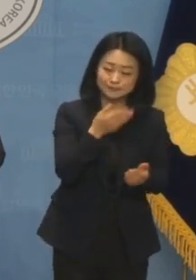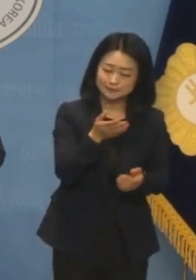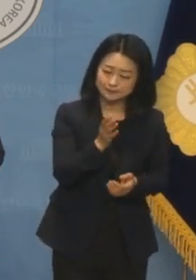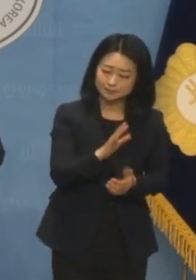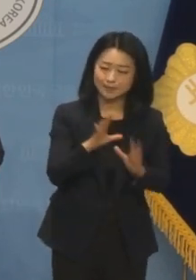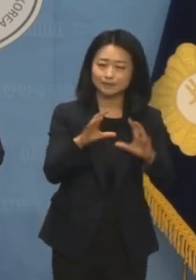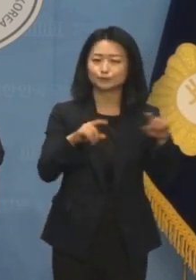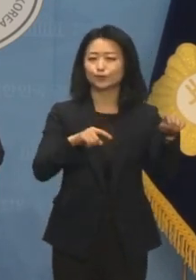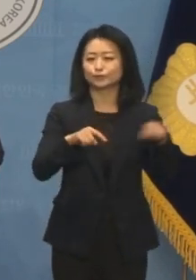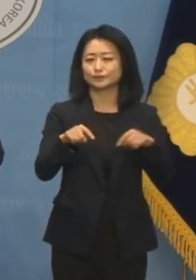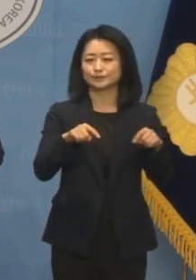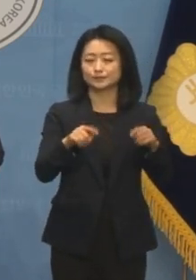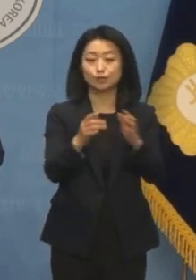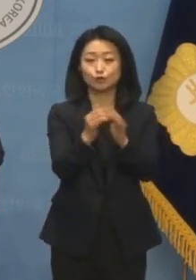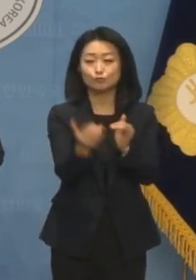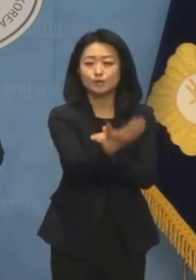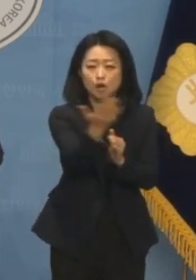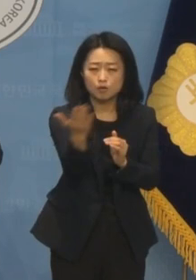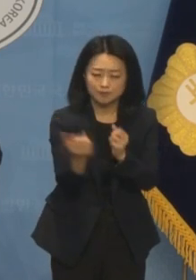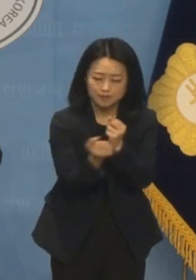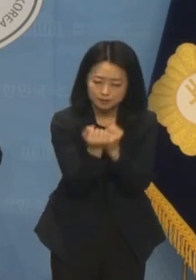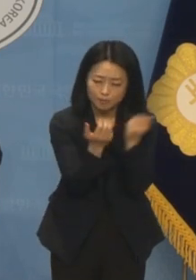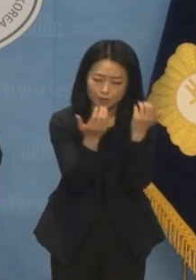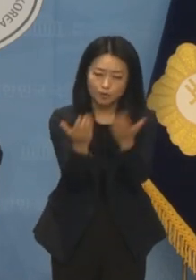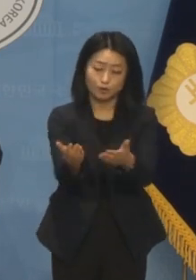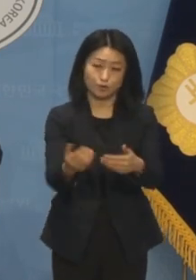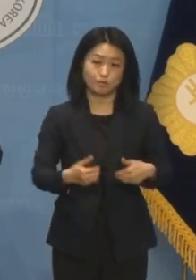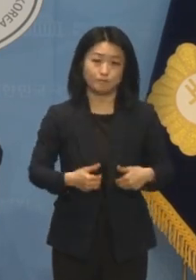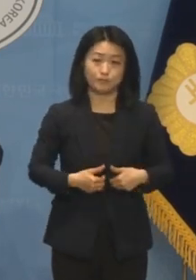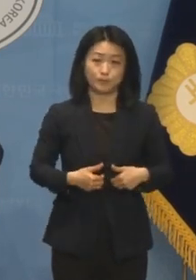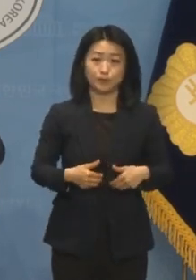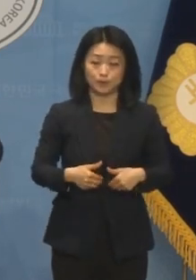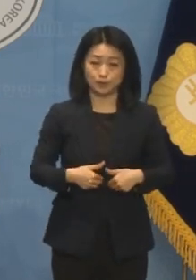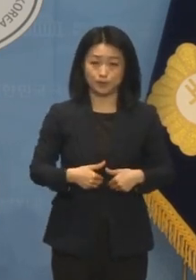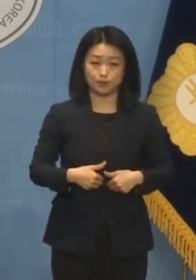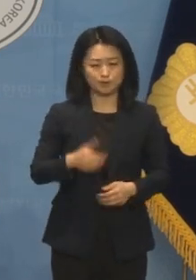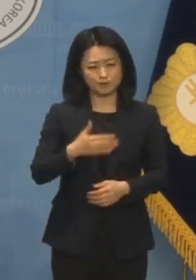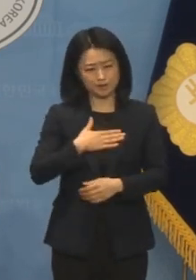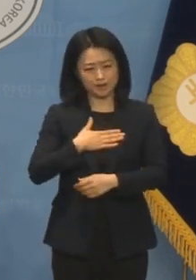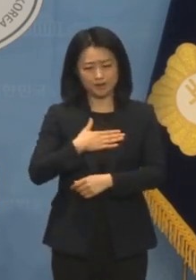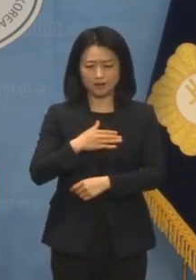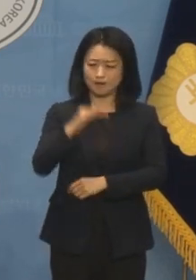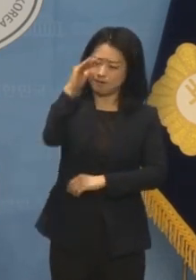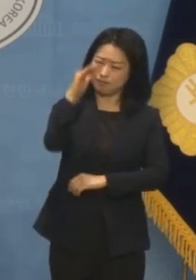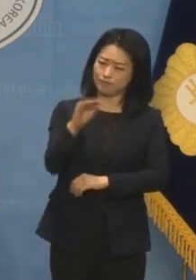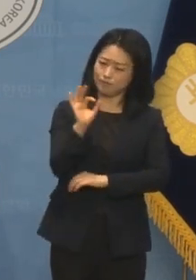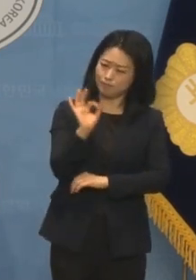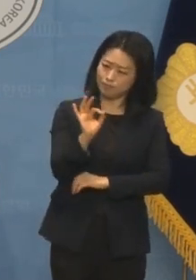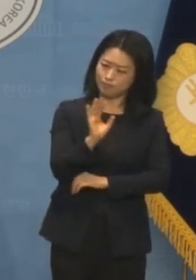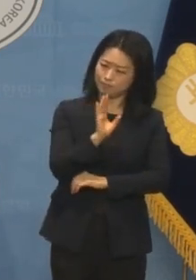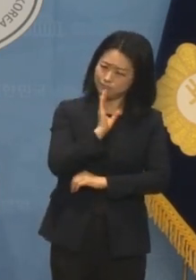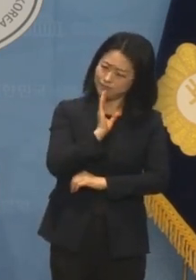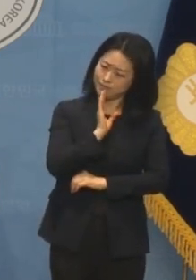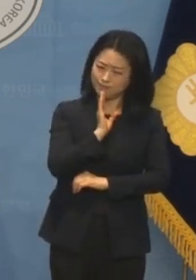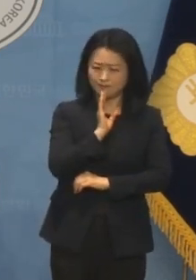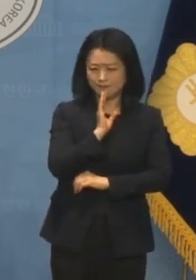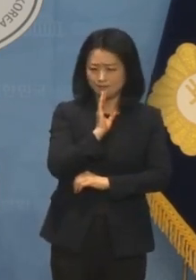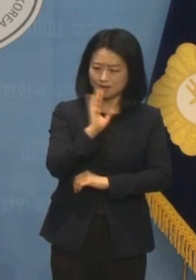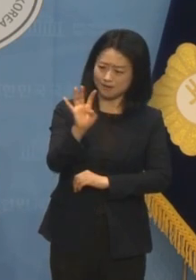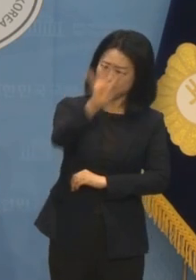정치란 국민을 납득시키는 일입니다. 저부터도 정말 이것이 정당했는지 묻고 싶습니다.